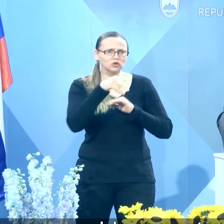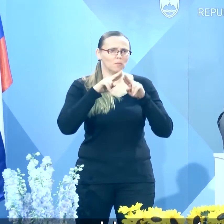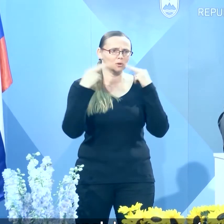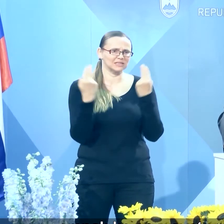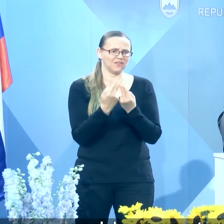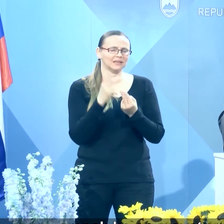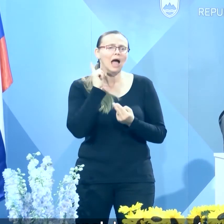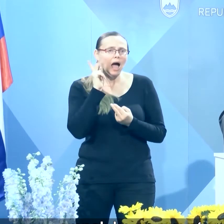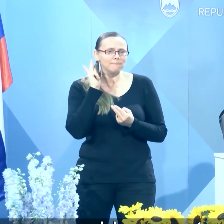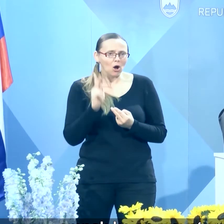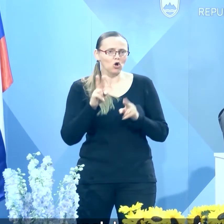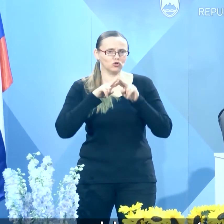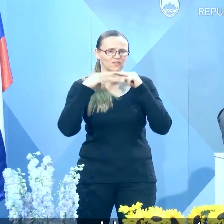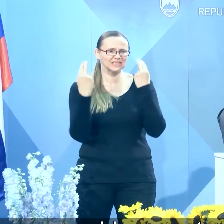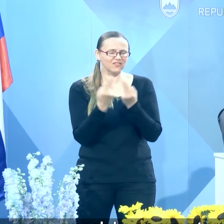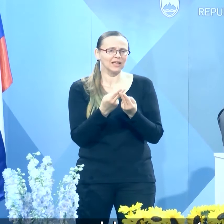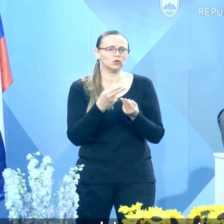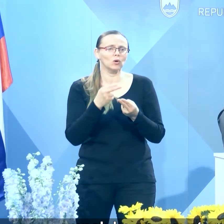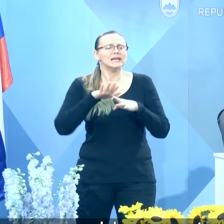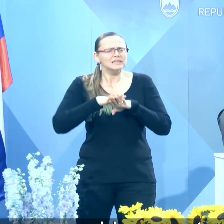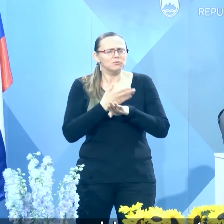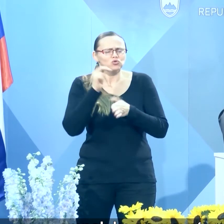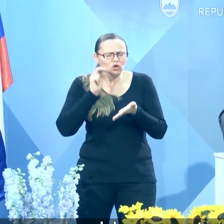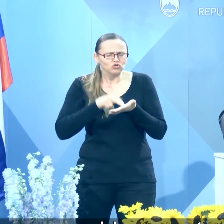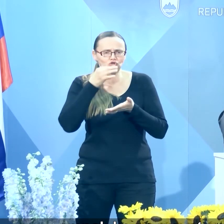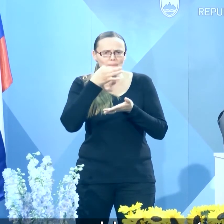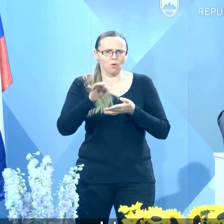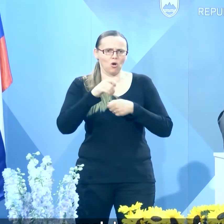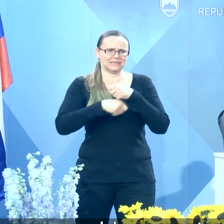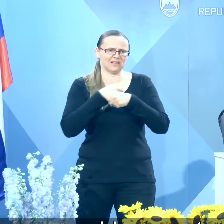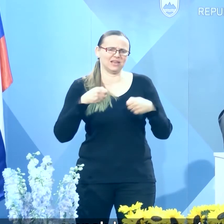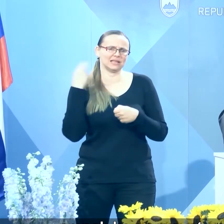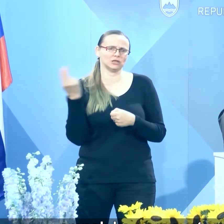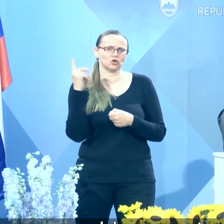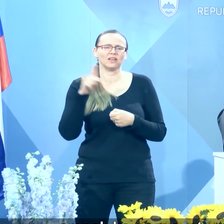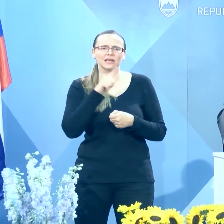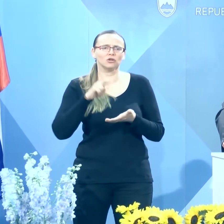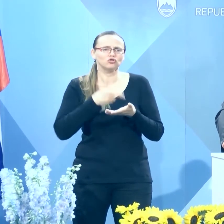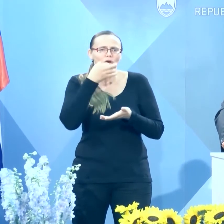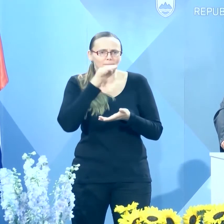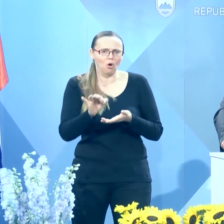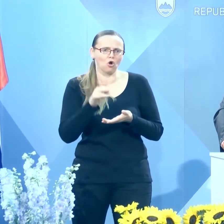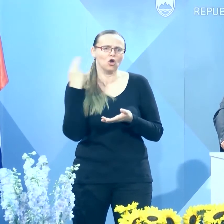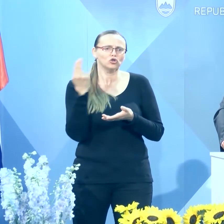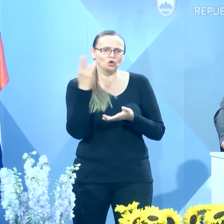svetu, se počutijo še bolj zavezani Sloveniji in še bolj slovenskemu občestvu.